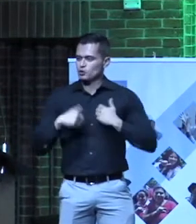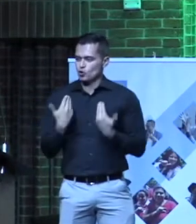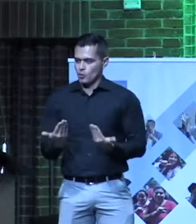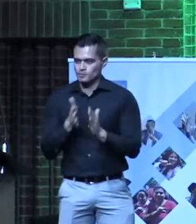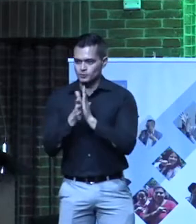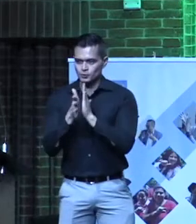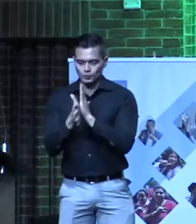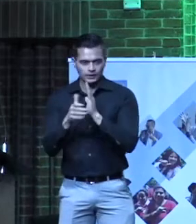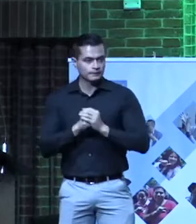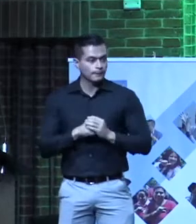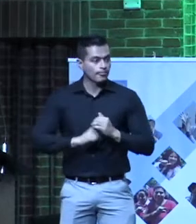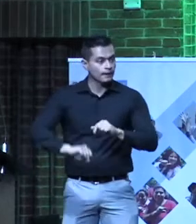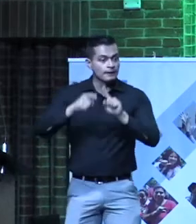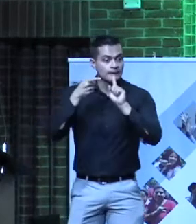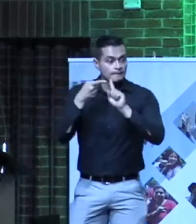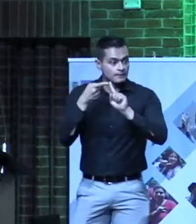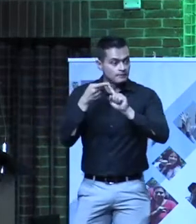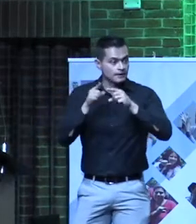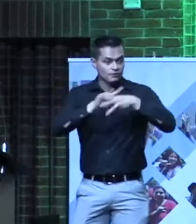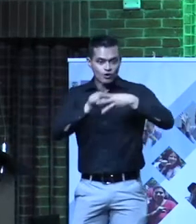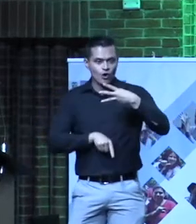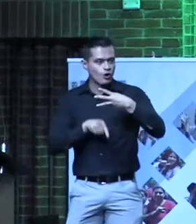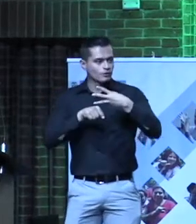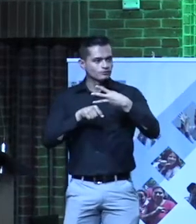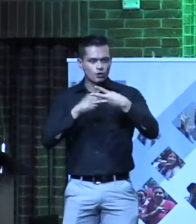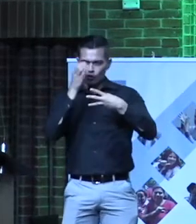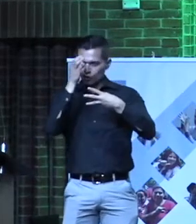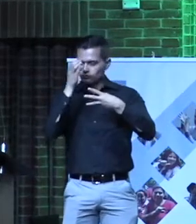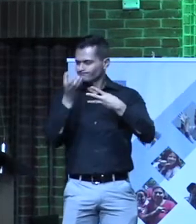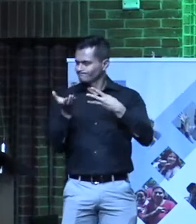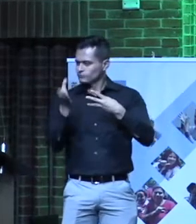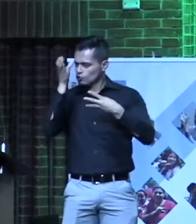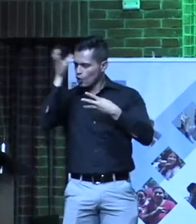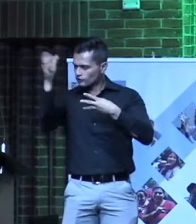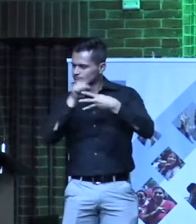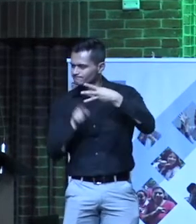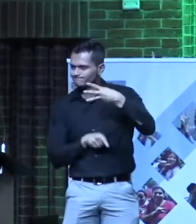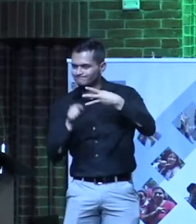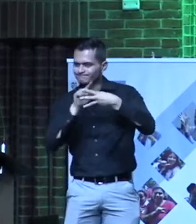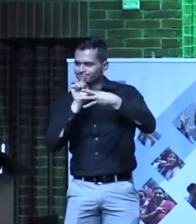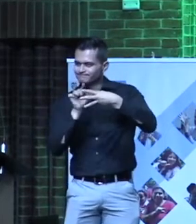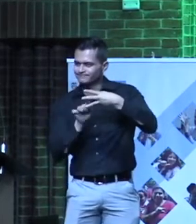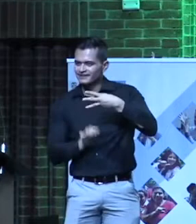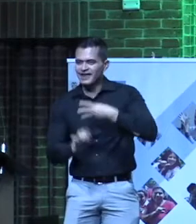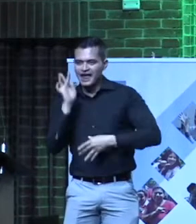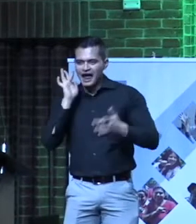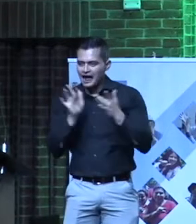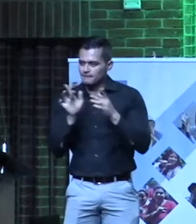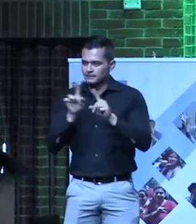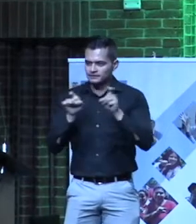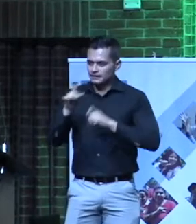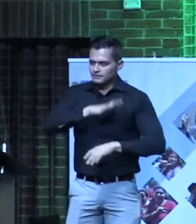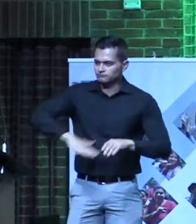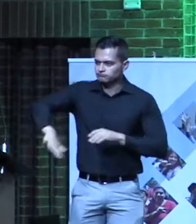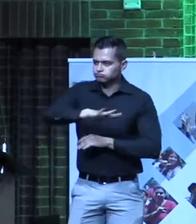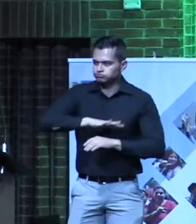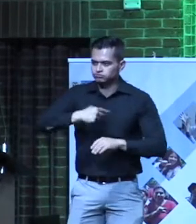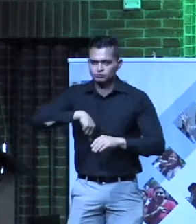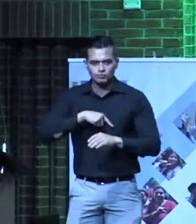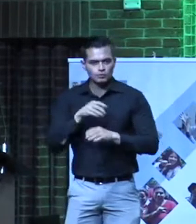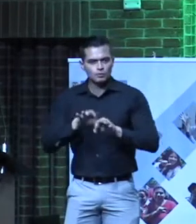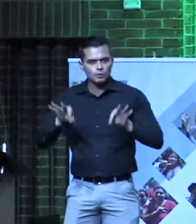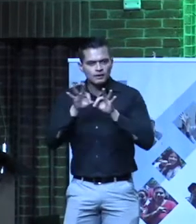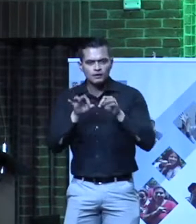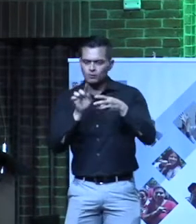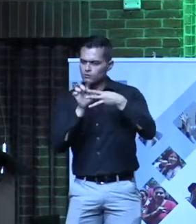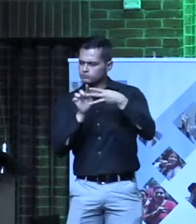primero abordar tres conceptos que nos parecen esenciales para ese tema y luego proceder un poco a comentar cómo